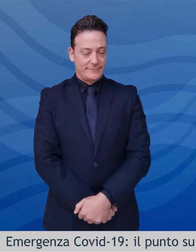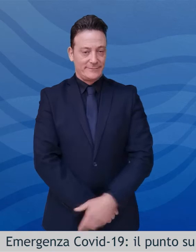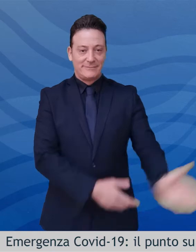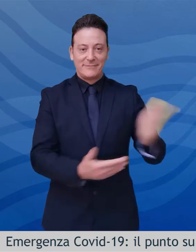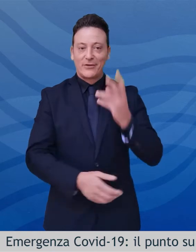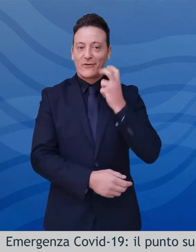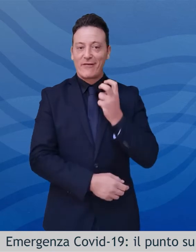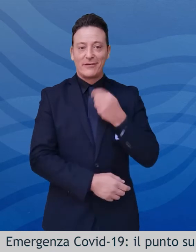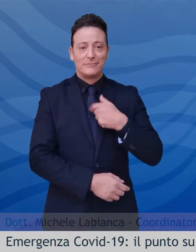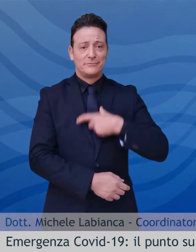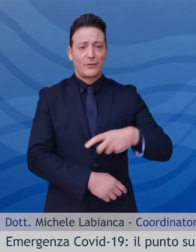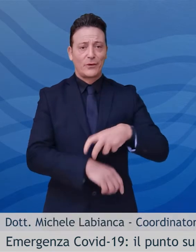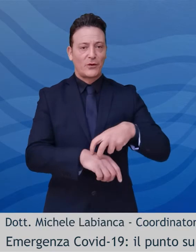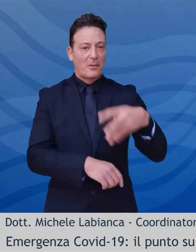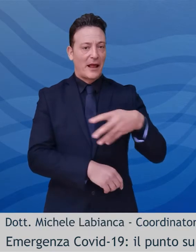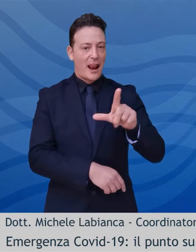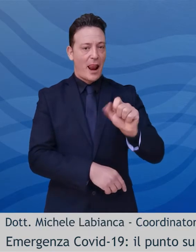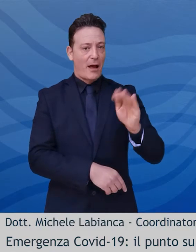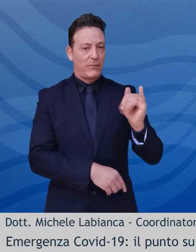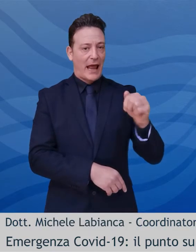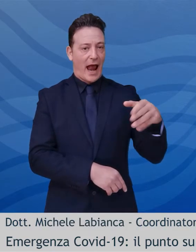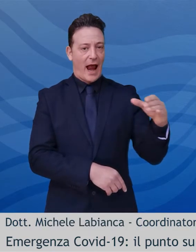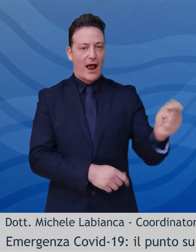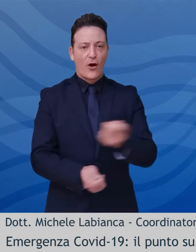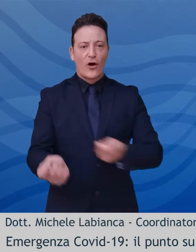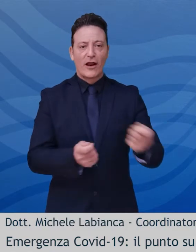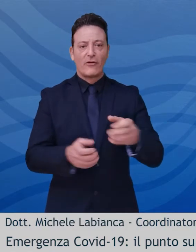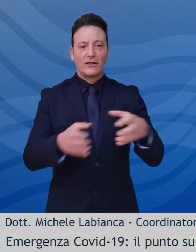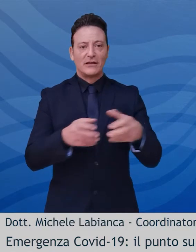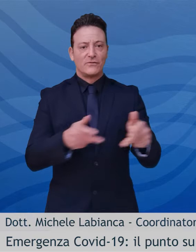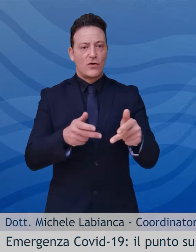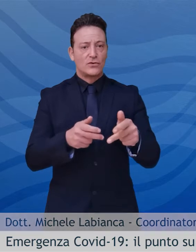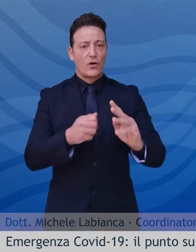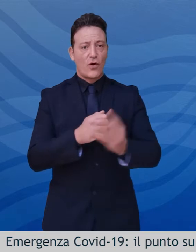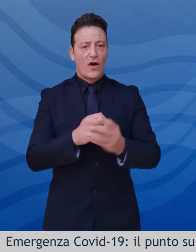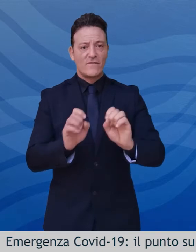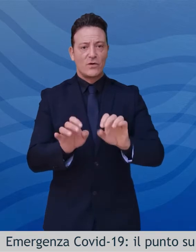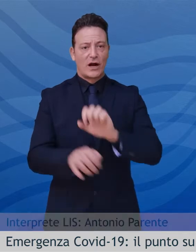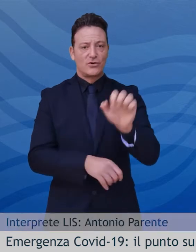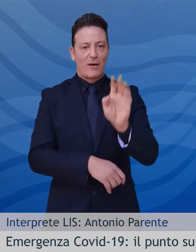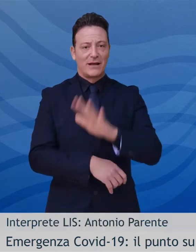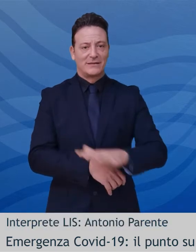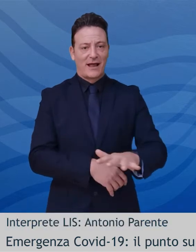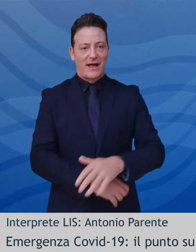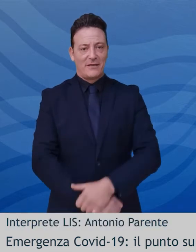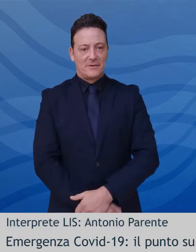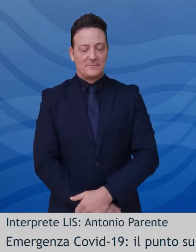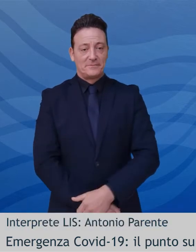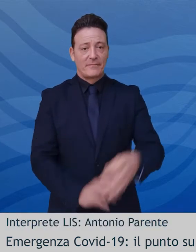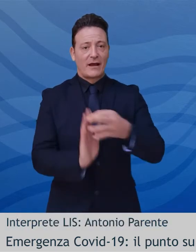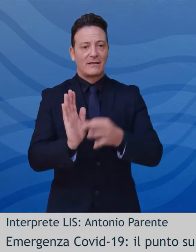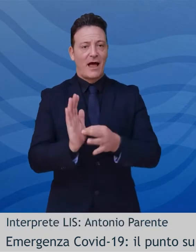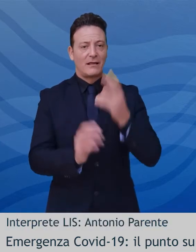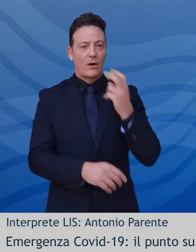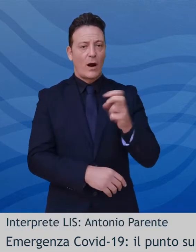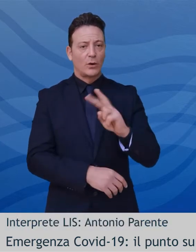Ben trovati, sono il dottor Michele Labianca, coordinatore della Task Force Coronavirus della Regione Basilicata. I dati